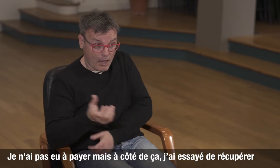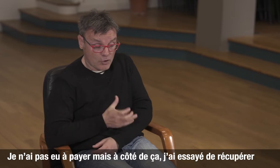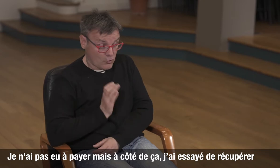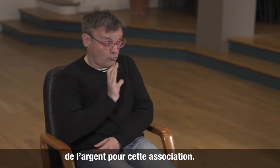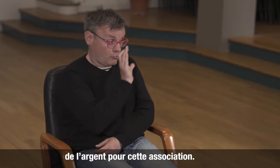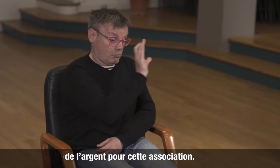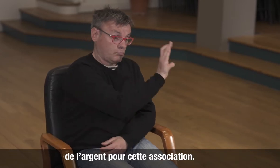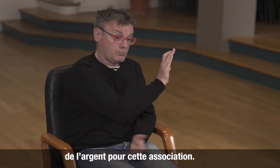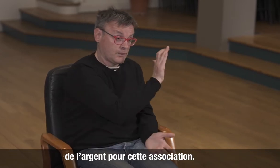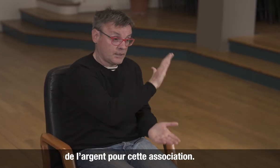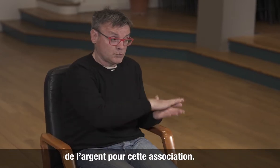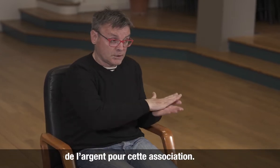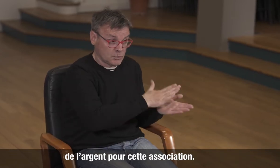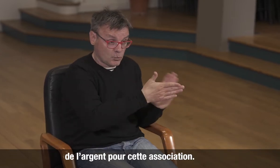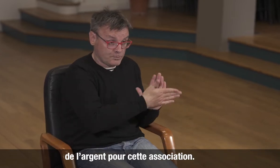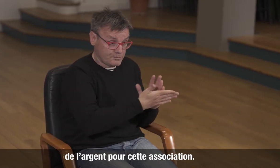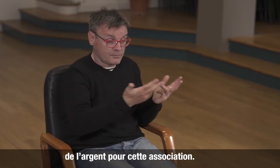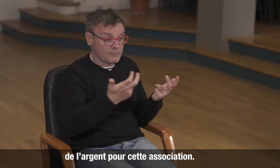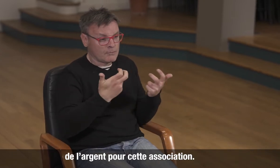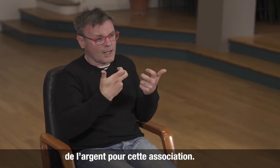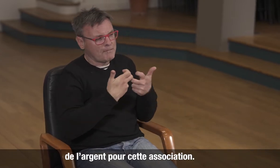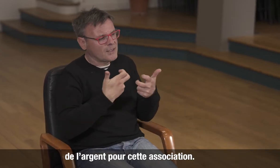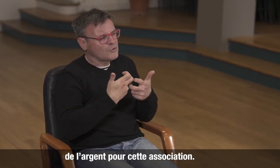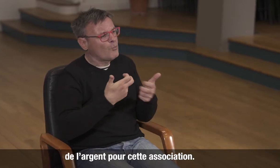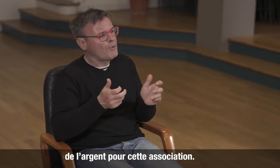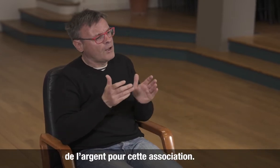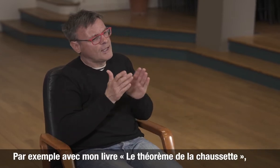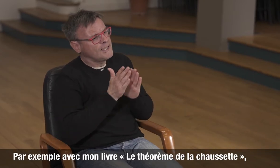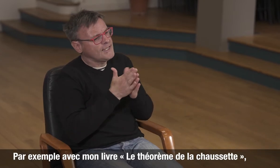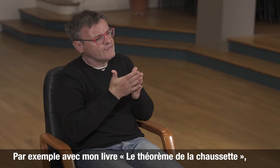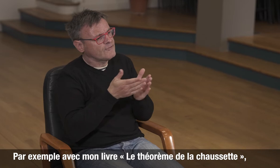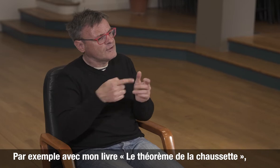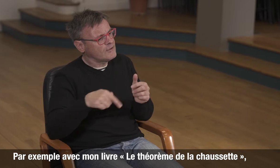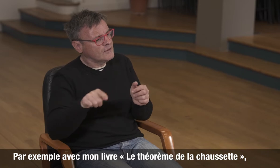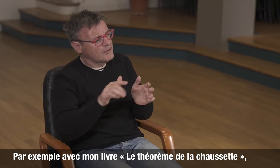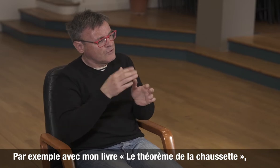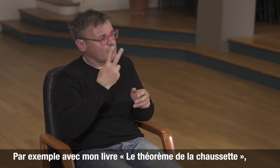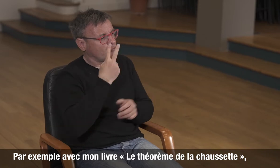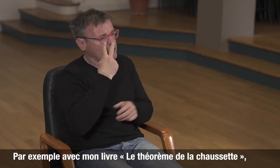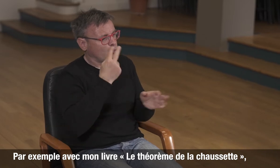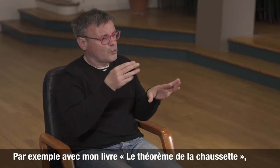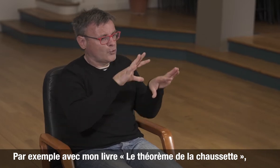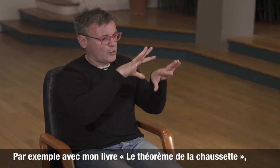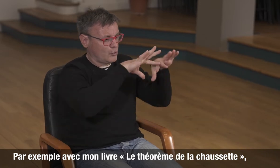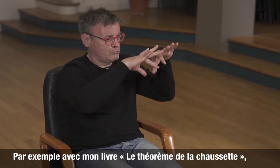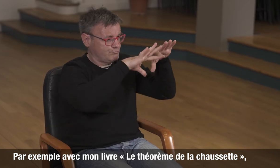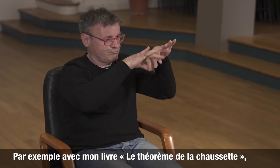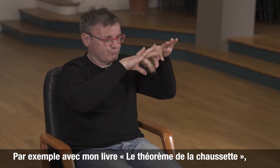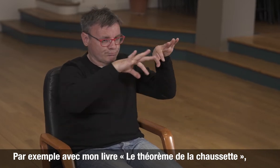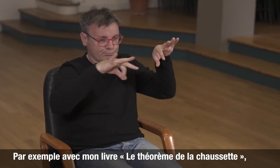essayé de récupérer de l'argent pour cette association. Par exemple, avec mon livre, Le